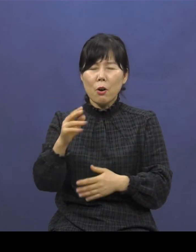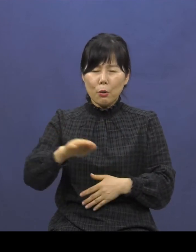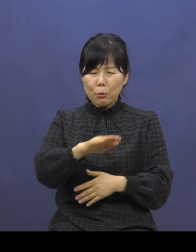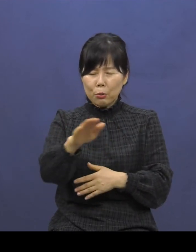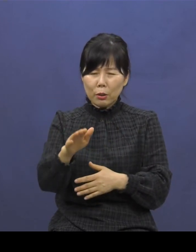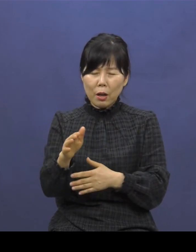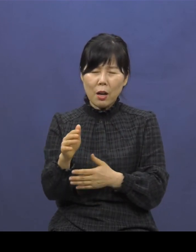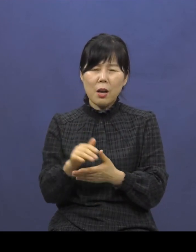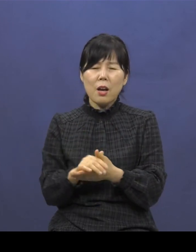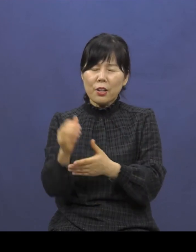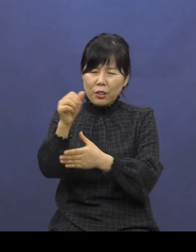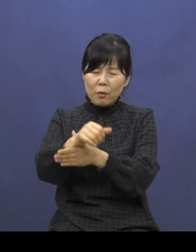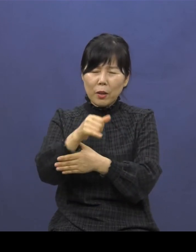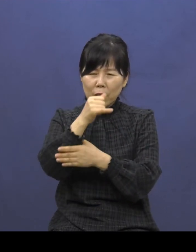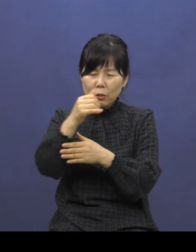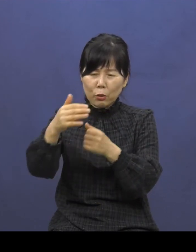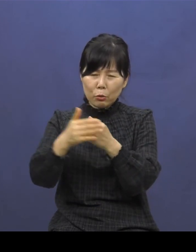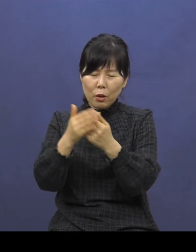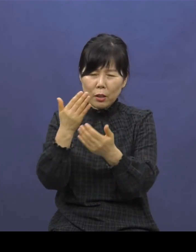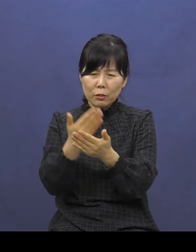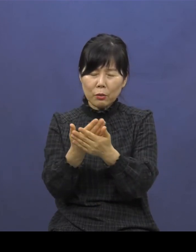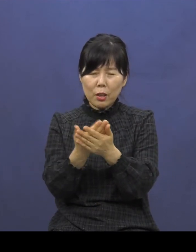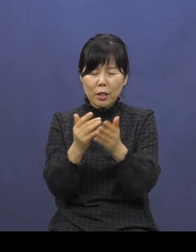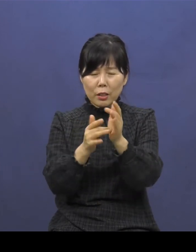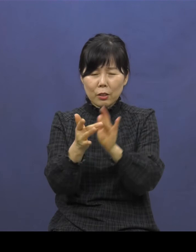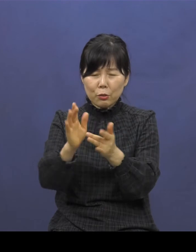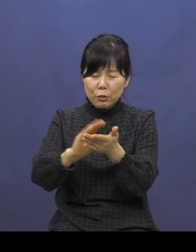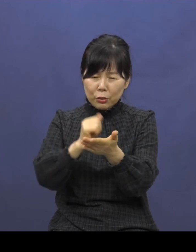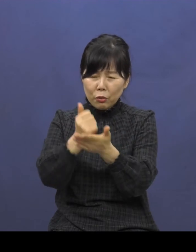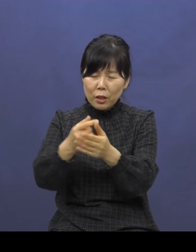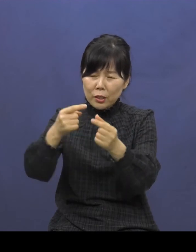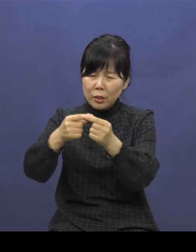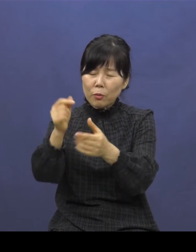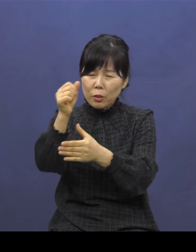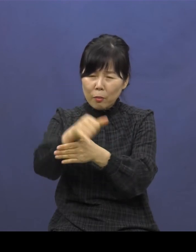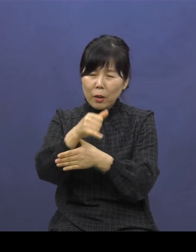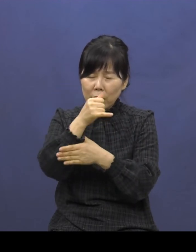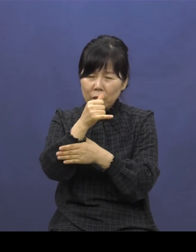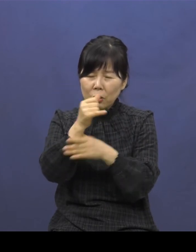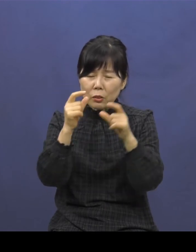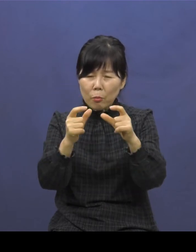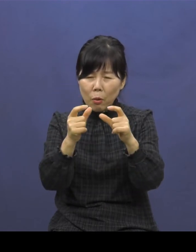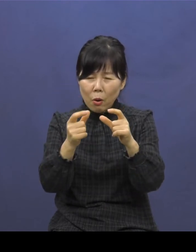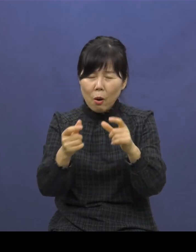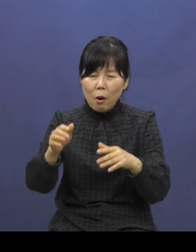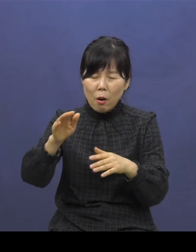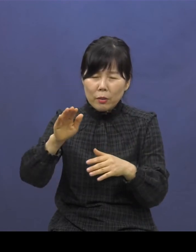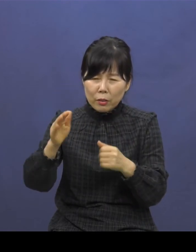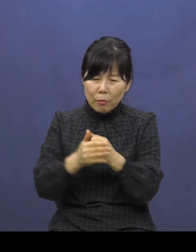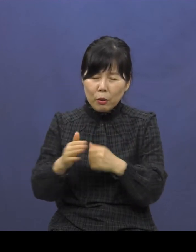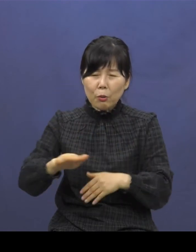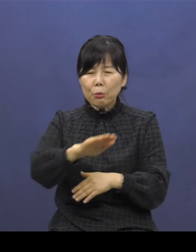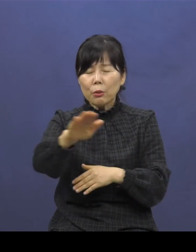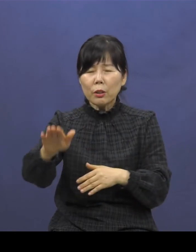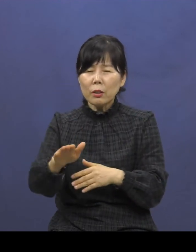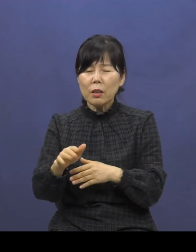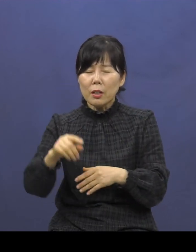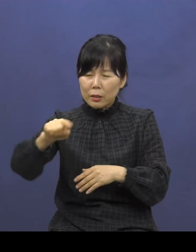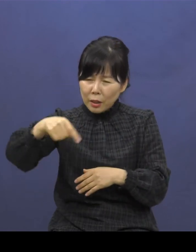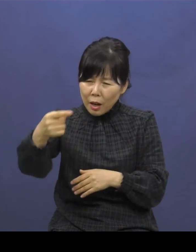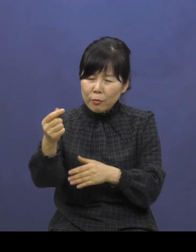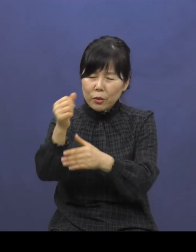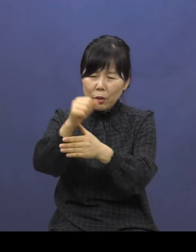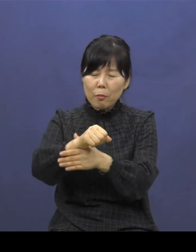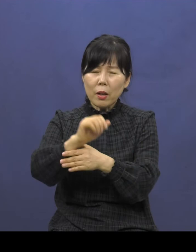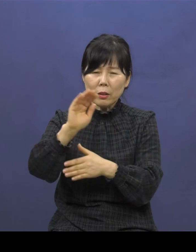주님, 정말 우리가 열매 맺게 하여 주시옵소서. 첫 열매가 주님이 일하셨습니까? 우리가 그 다음 열매 맺습니다. 이 고난을 통해서 열매 맺습니다. 그